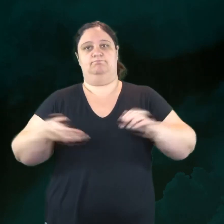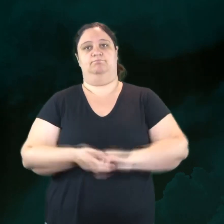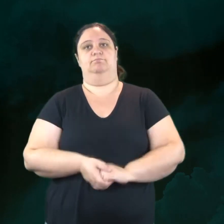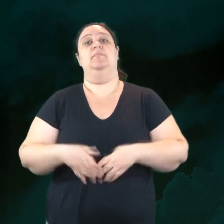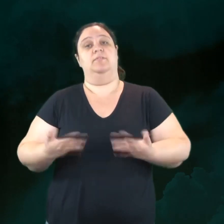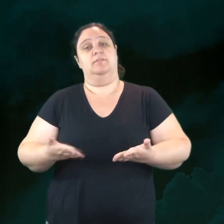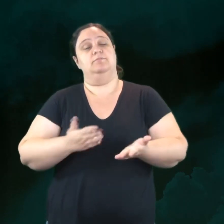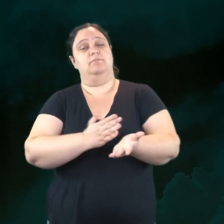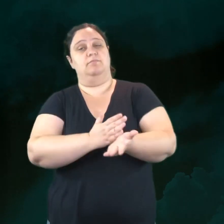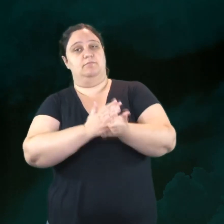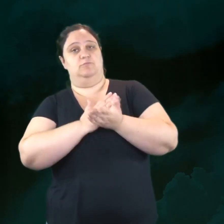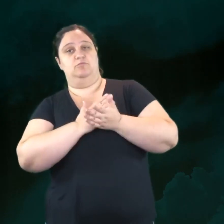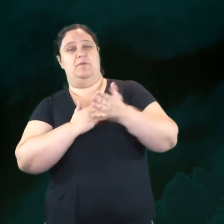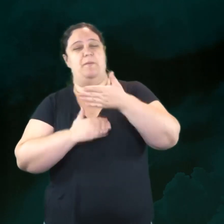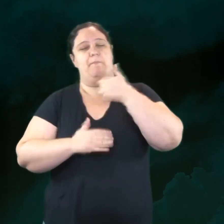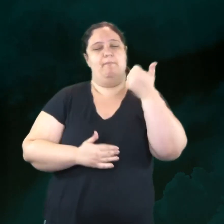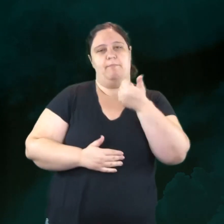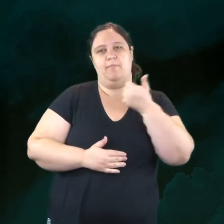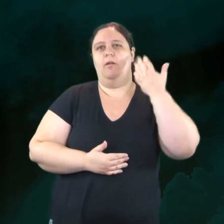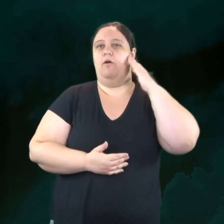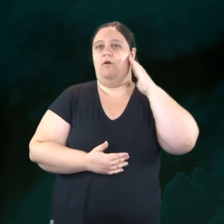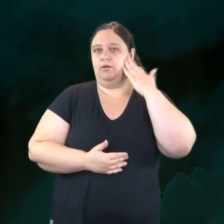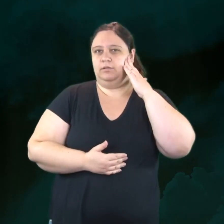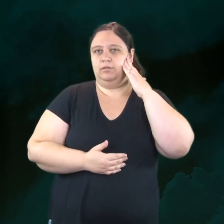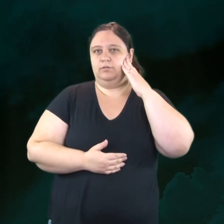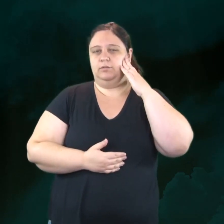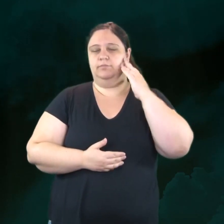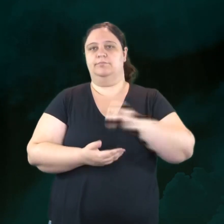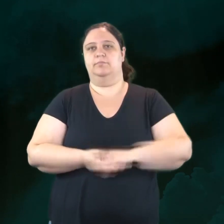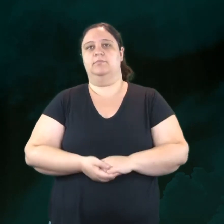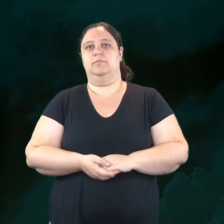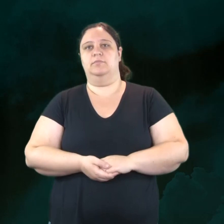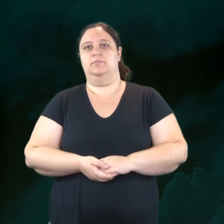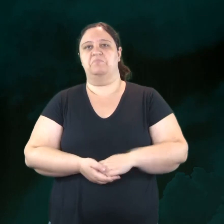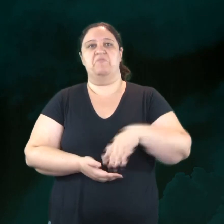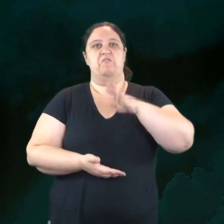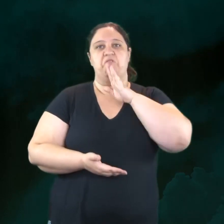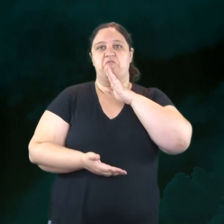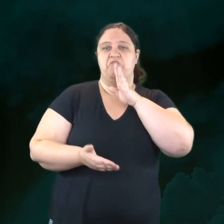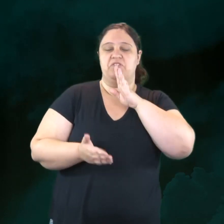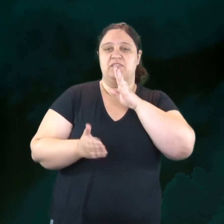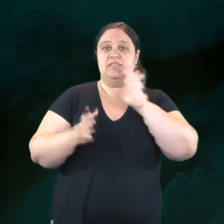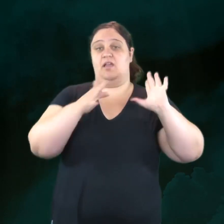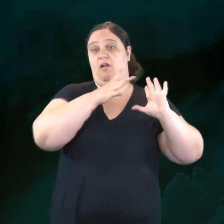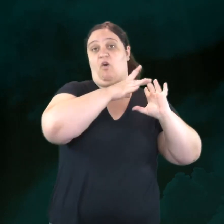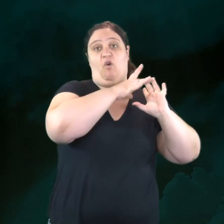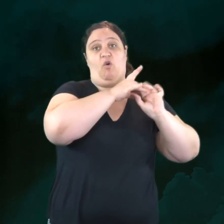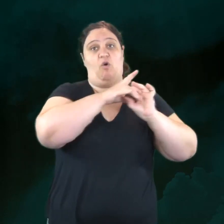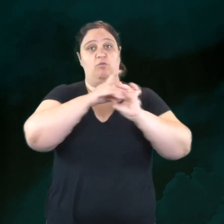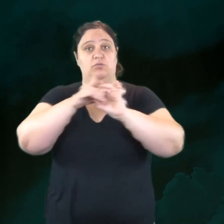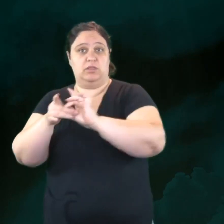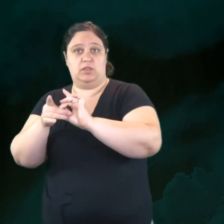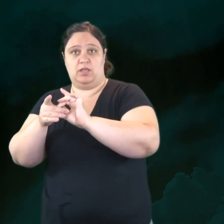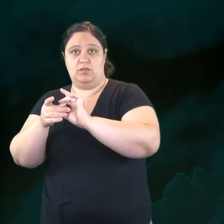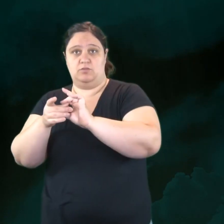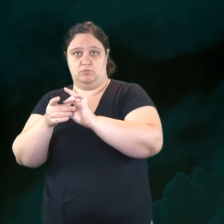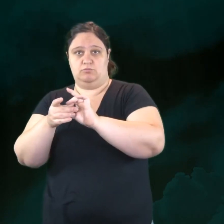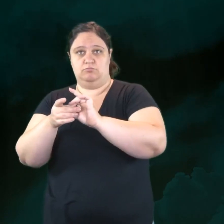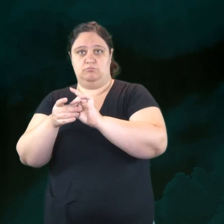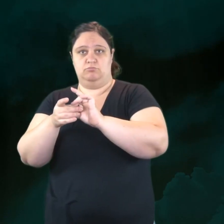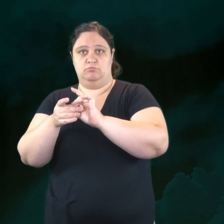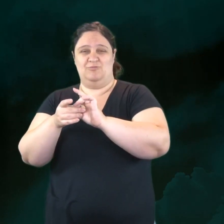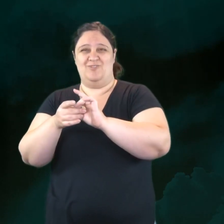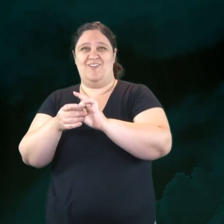uma ideia melhor. Todos os livros da Bíblia, se você não conhecer o contexto, o livro fica